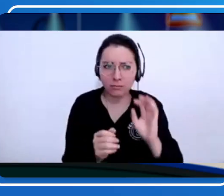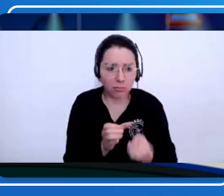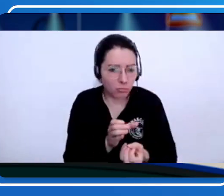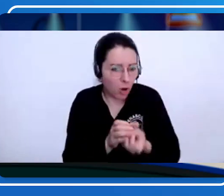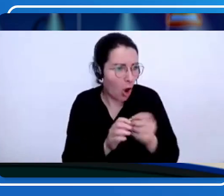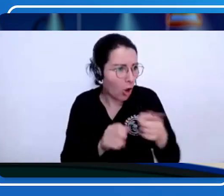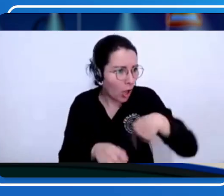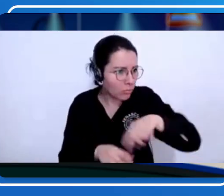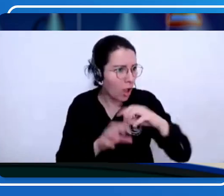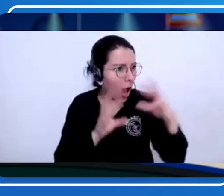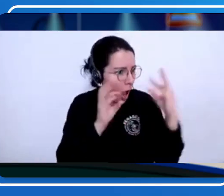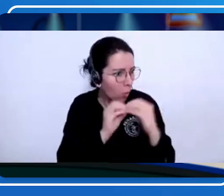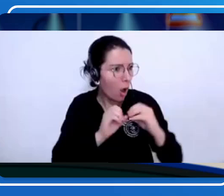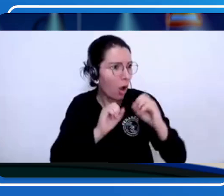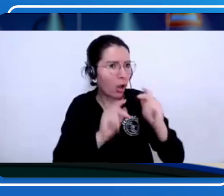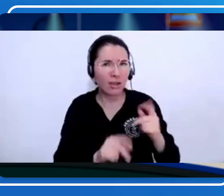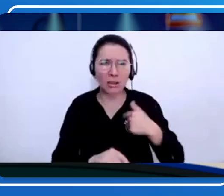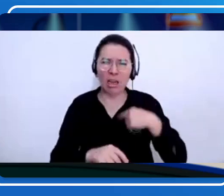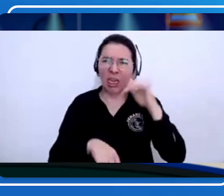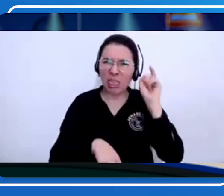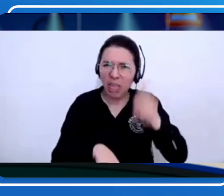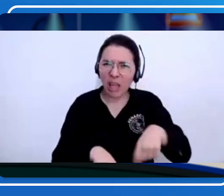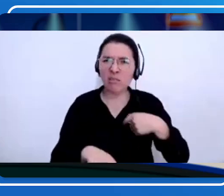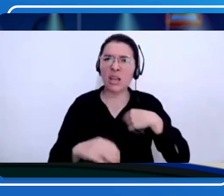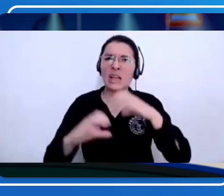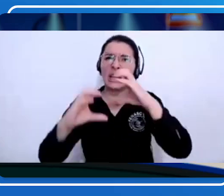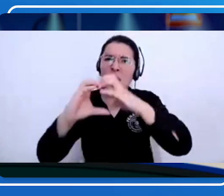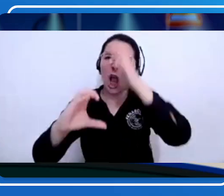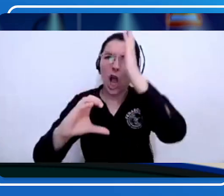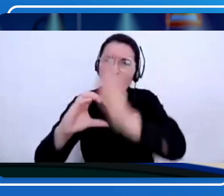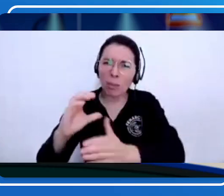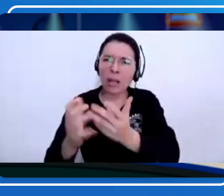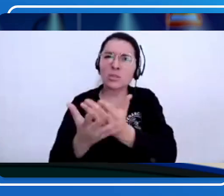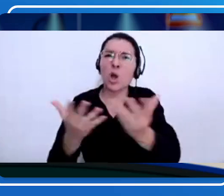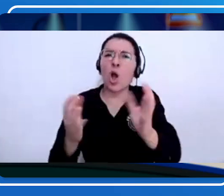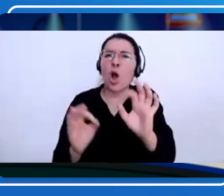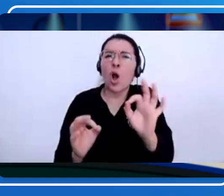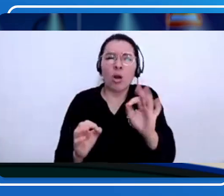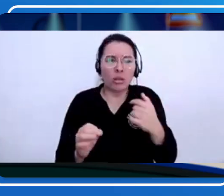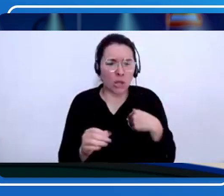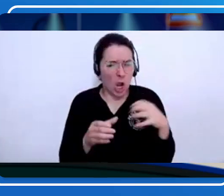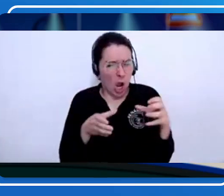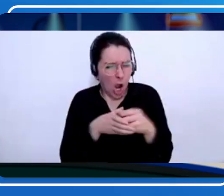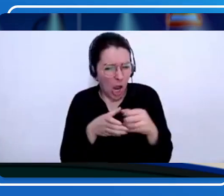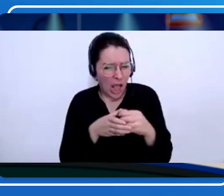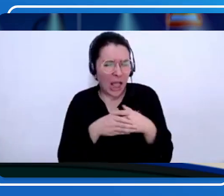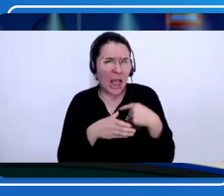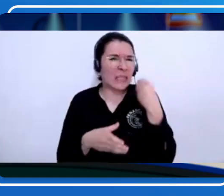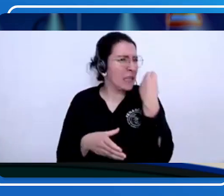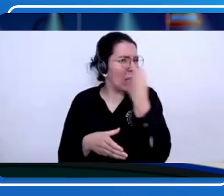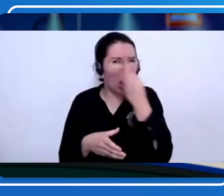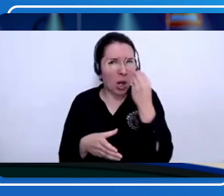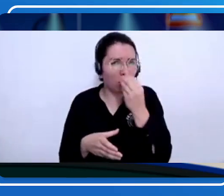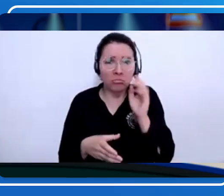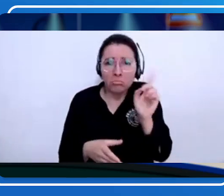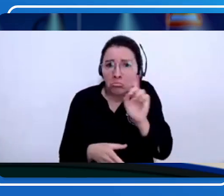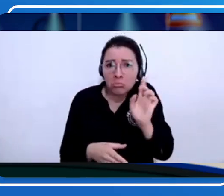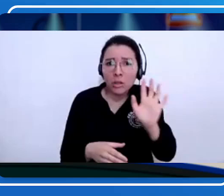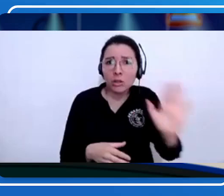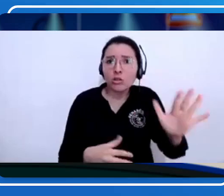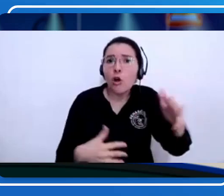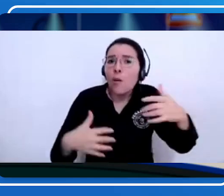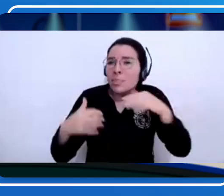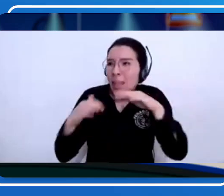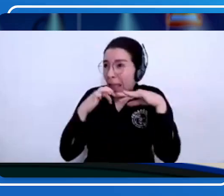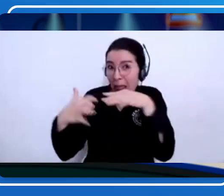a un establecimiento de comercio o a una sociedad sin ánimo de lucro, ¿sí? Organizaciones de víctimas que se